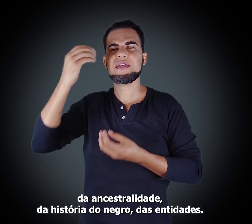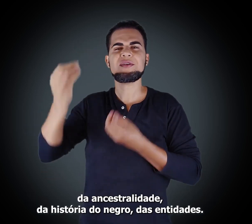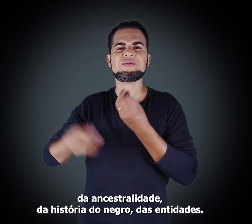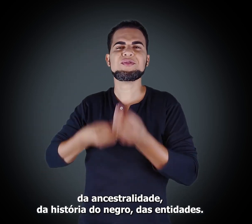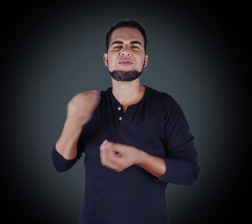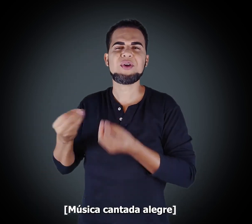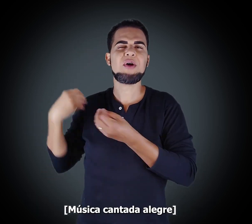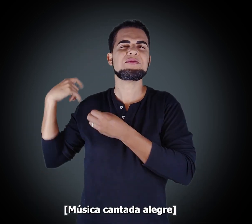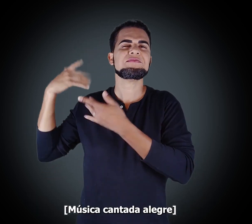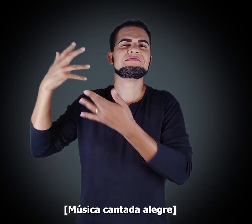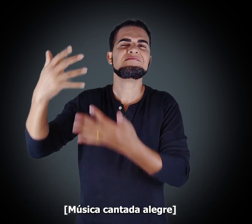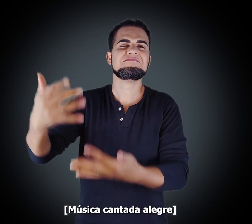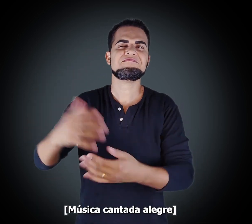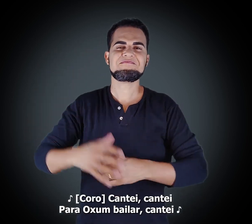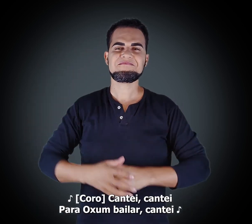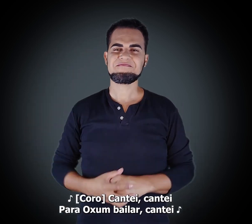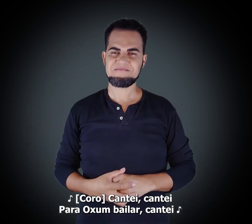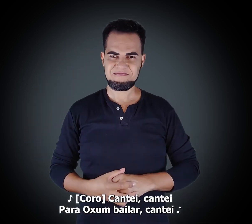das entidades.